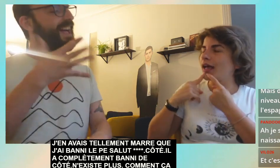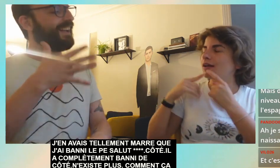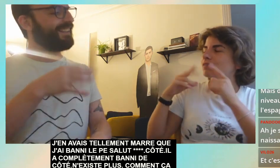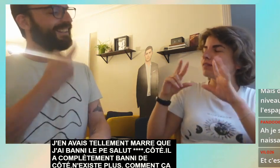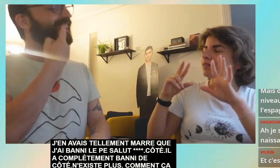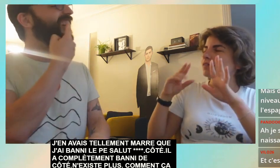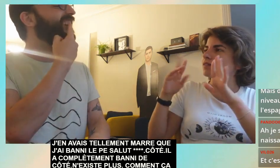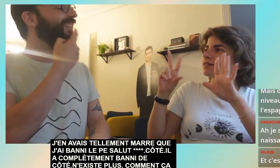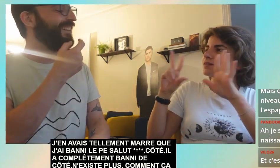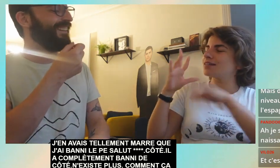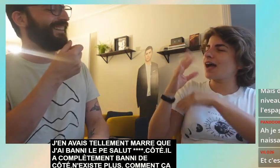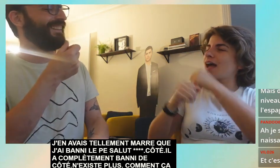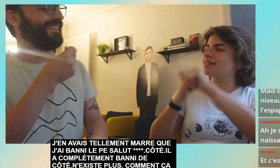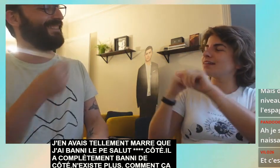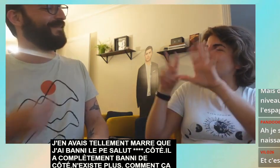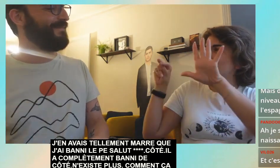dans les Dans années 80.